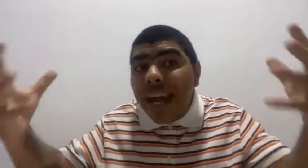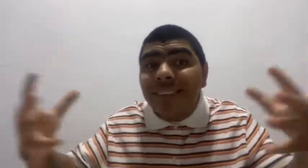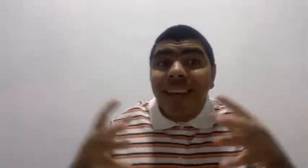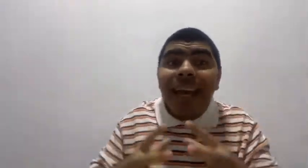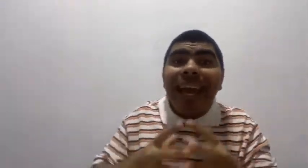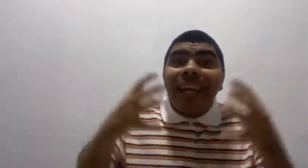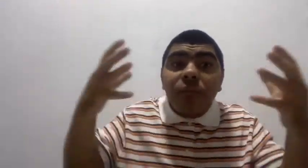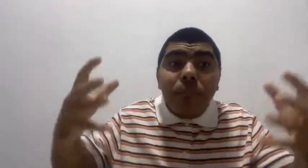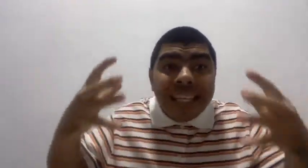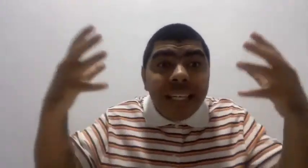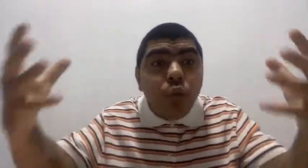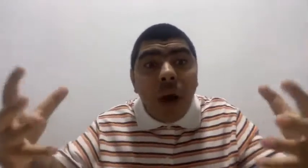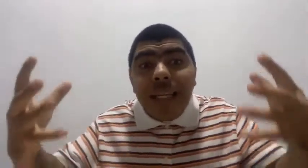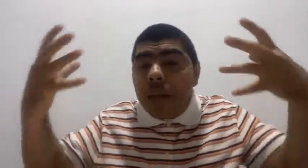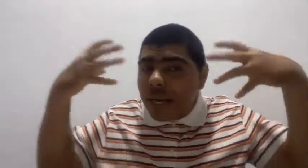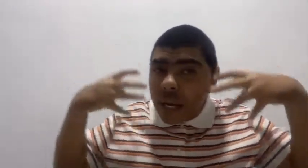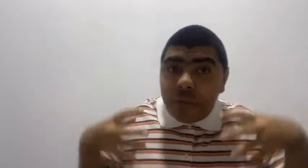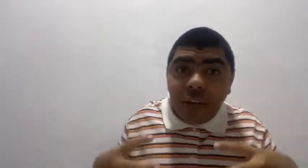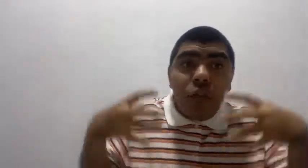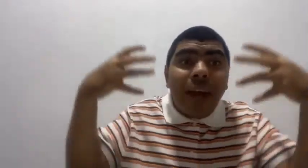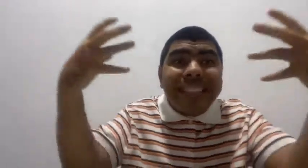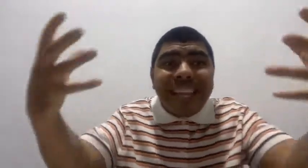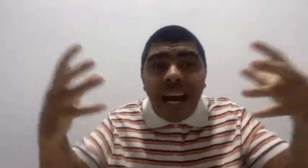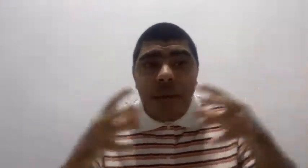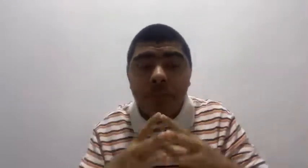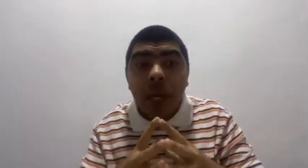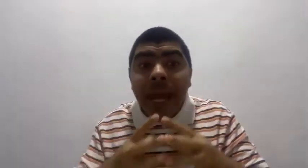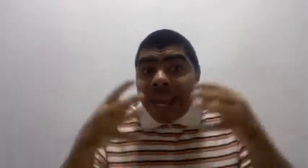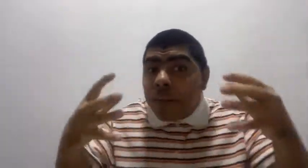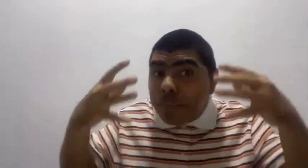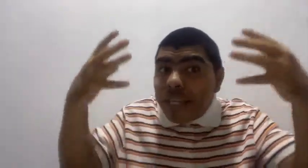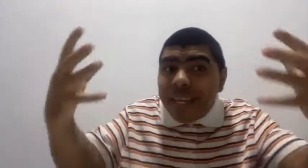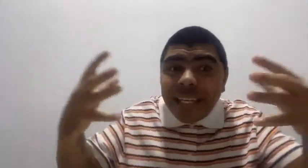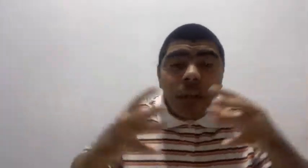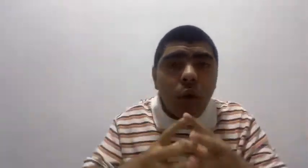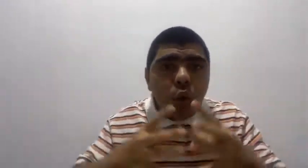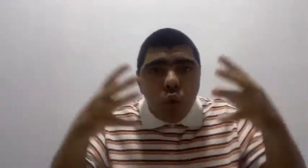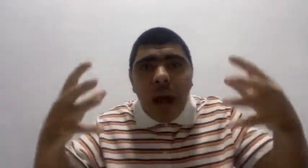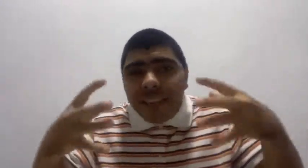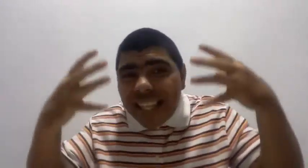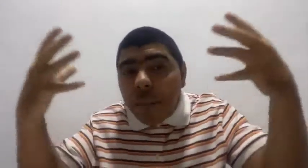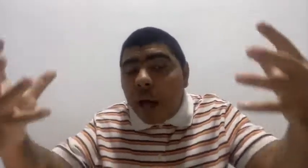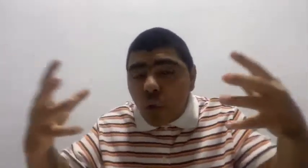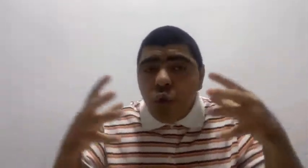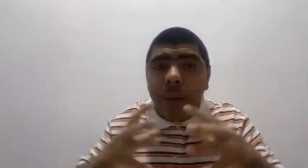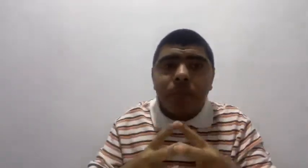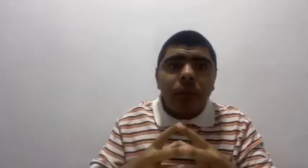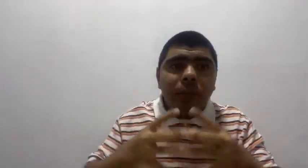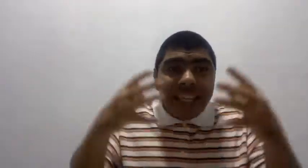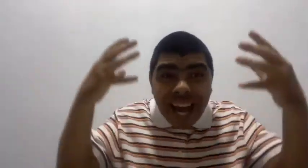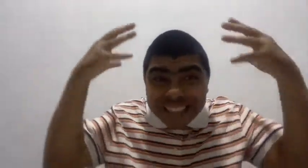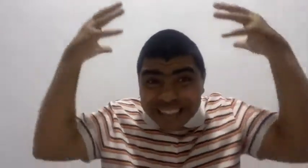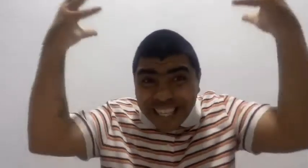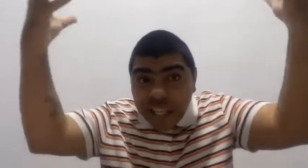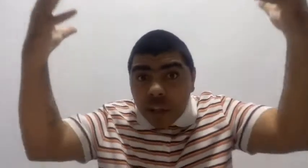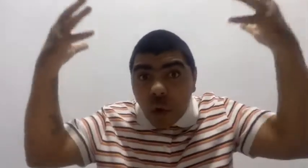madurez espiritual y el beneficio que trae el vivir una vida madura delante de Dios